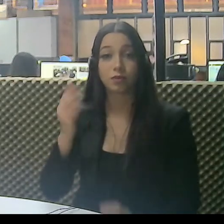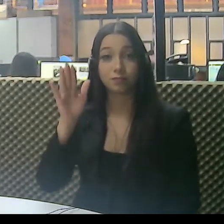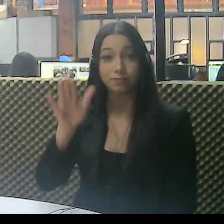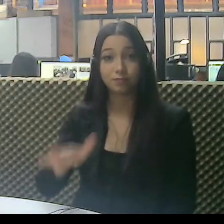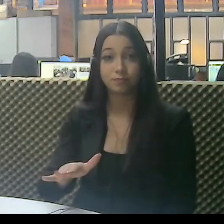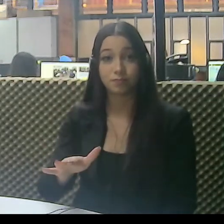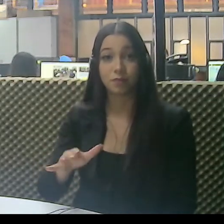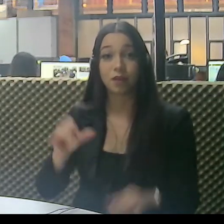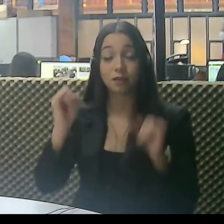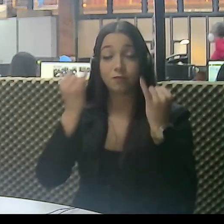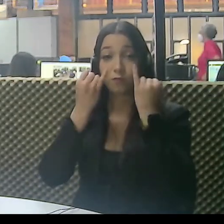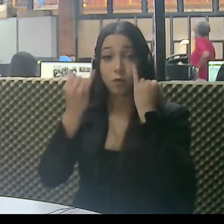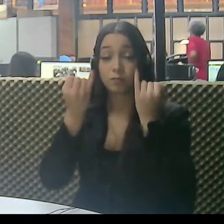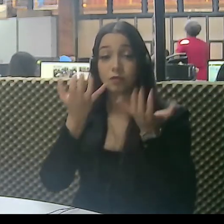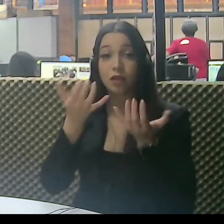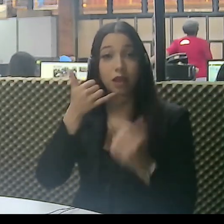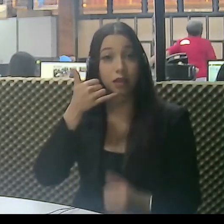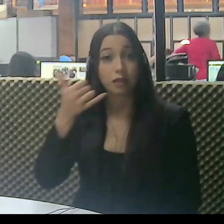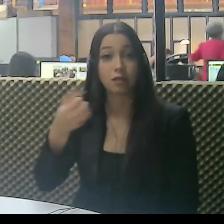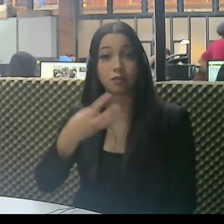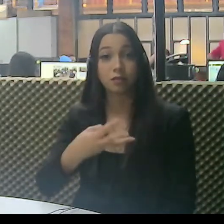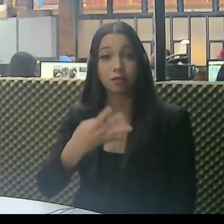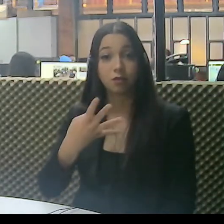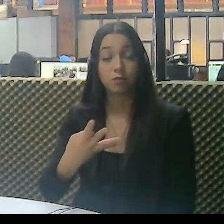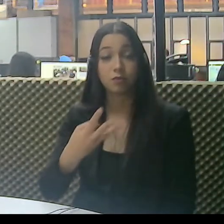tarde. Para mais informações, ligue no